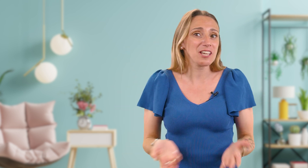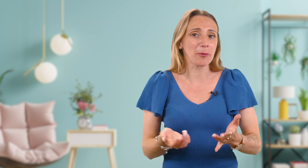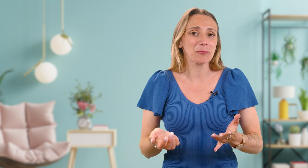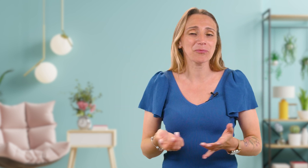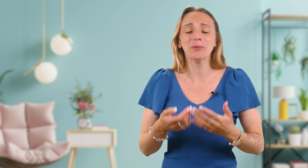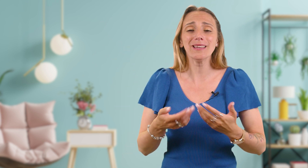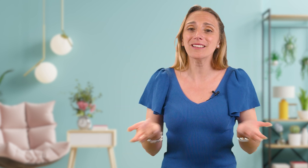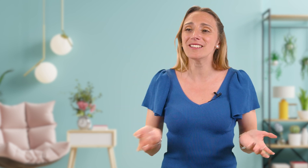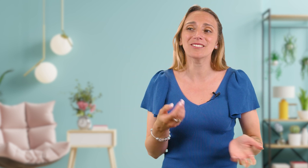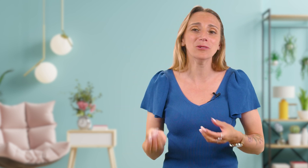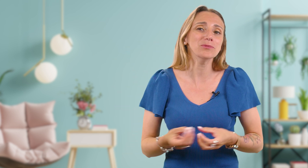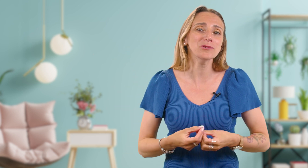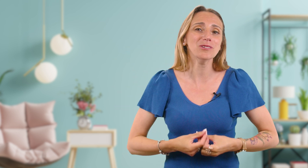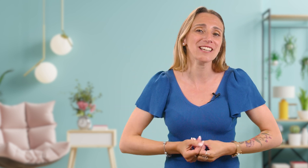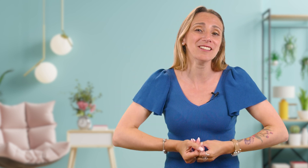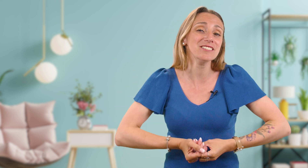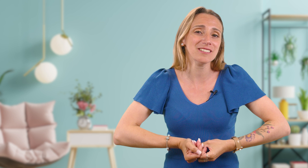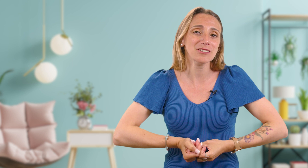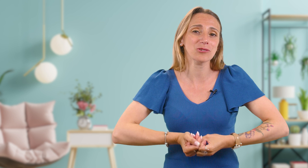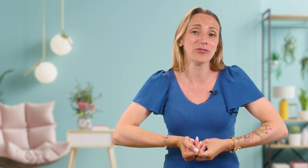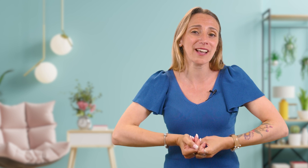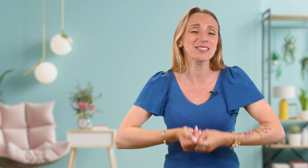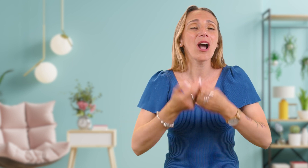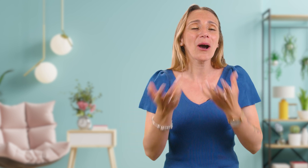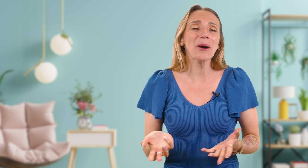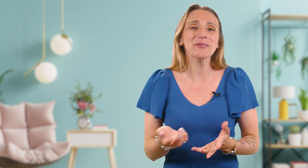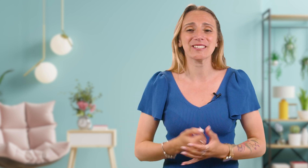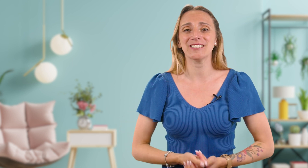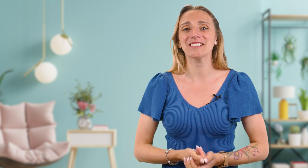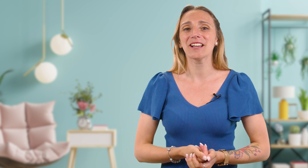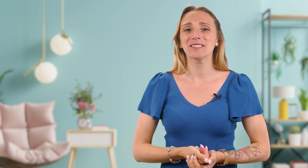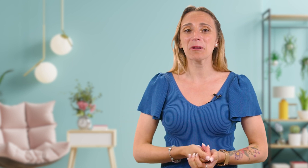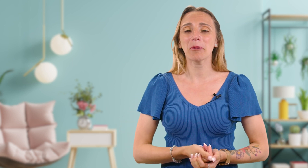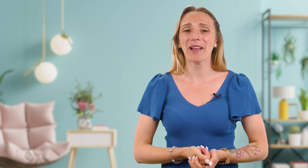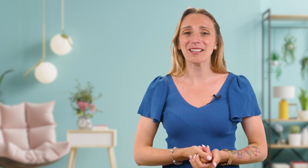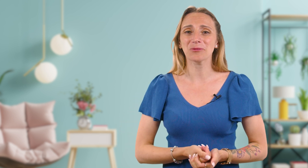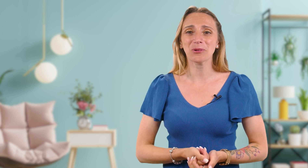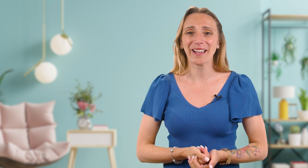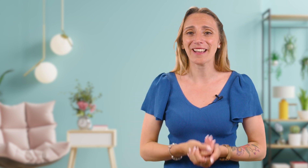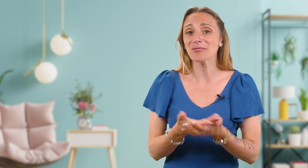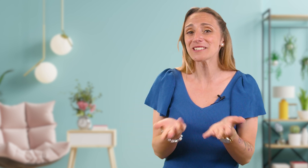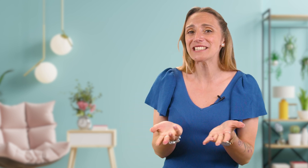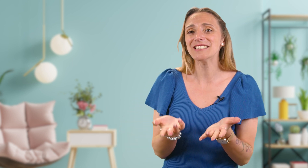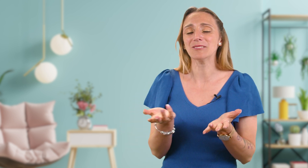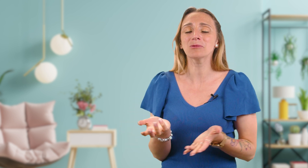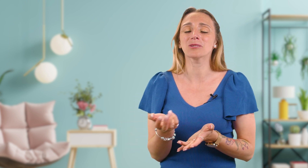entièrement. Mais le but, le challenge, c'était que je le fasse en langue des signes. C'est quand même la raison pour laquelle on est ici tous